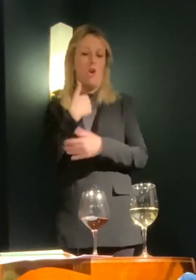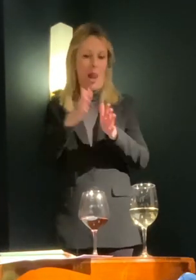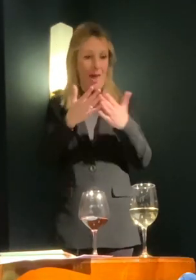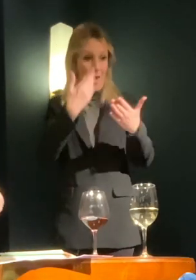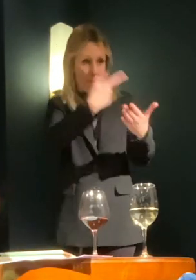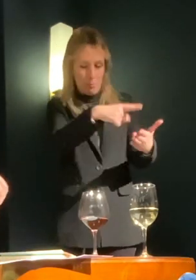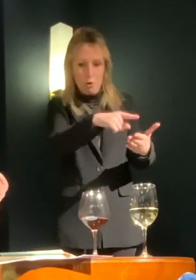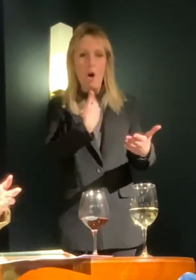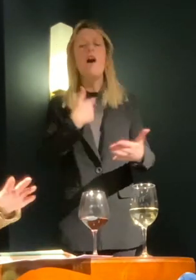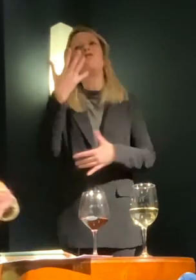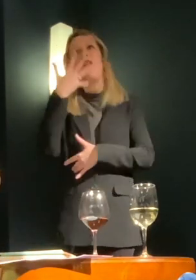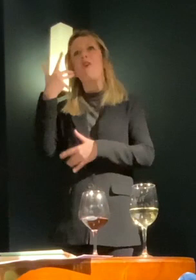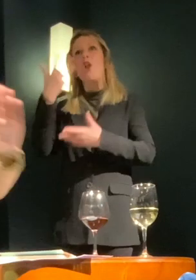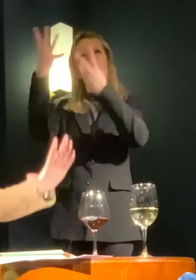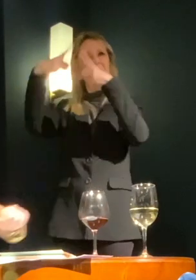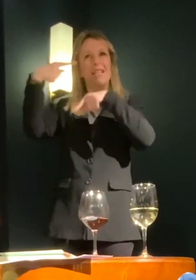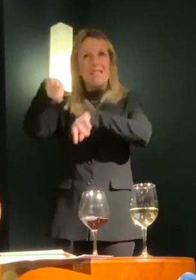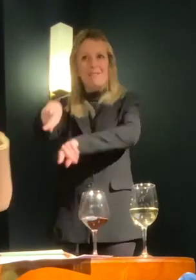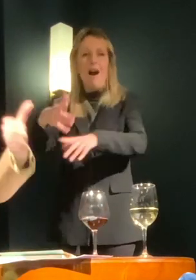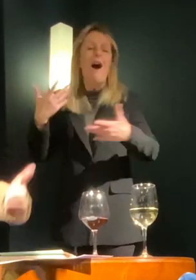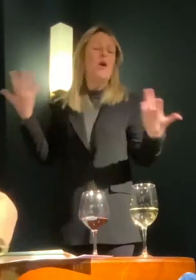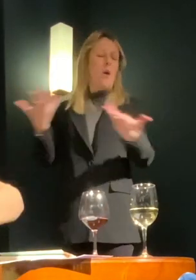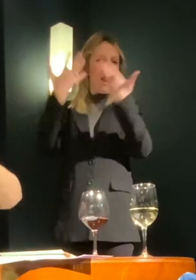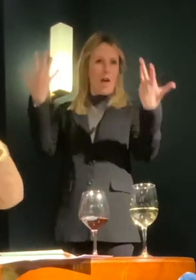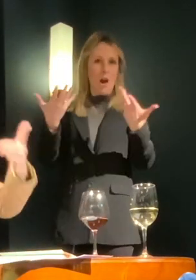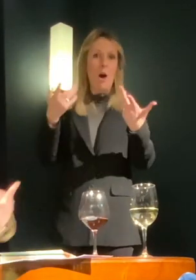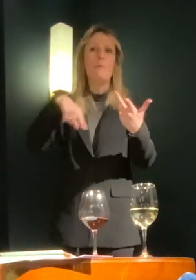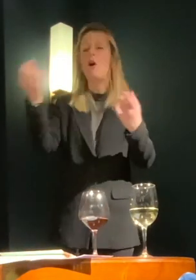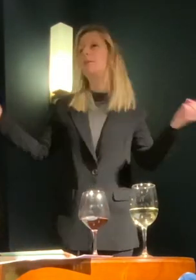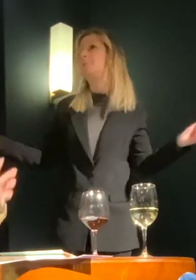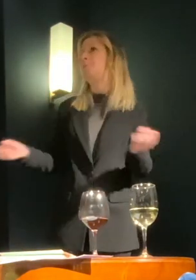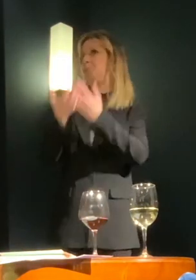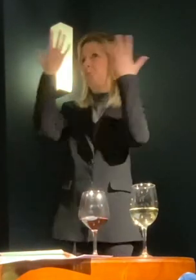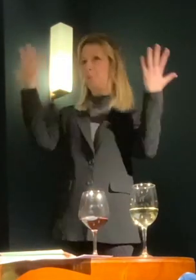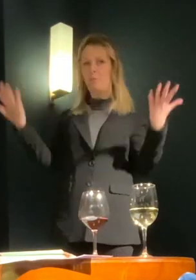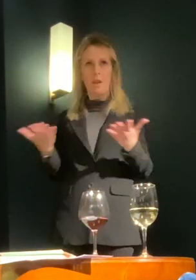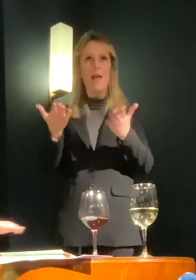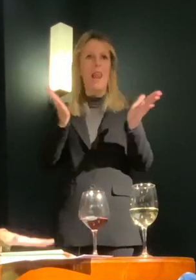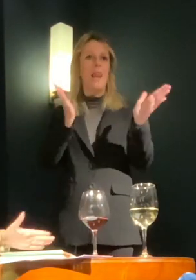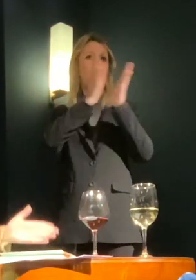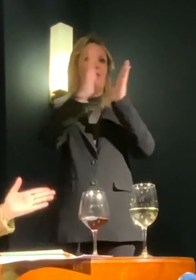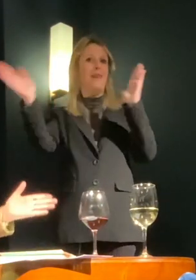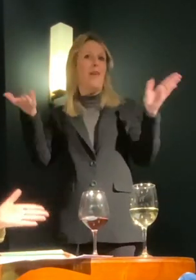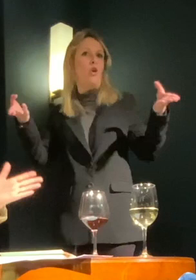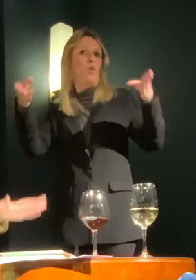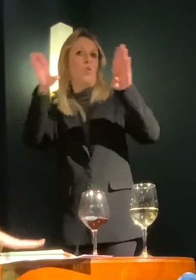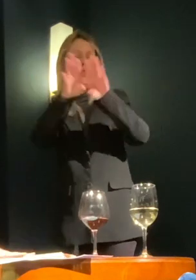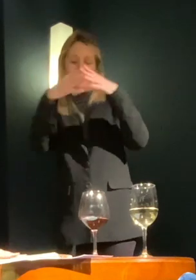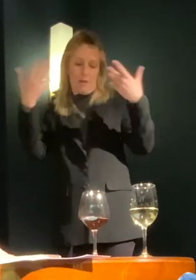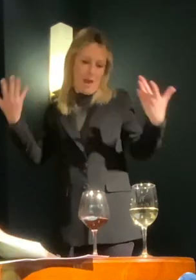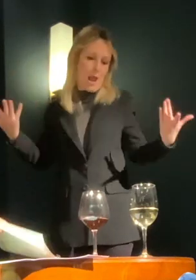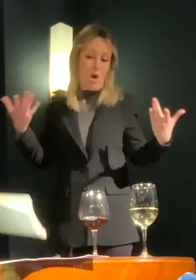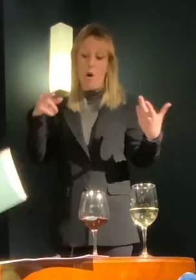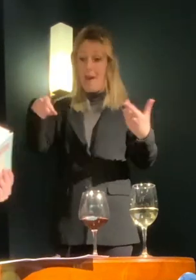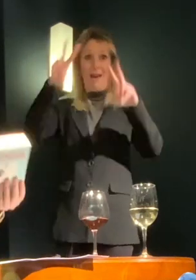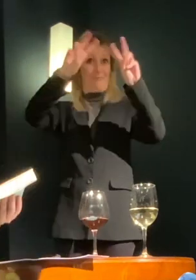voglio organizzare qualcosa. E poi è successo il patatrac, librerie chiuse, disastri, eccetera. E quindi nel frattempo